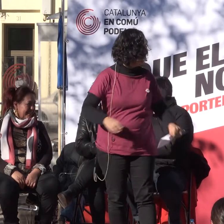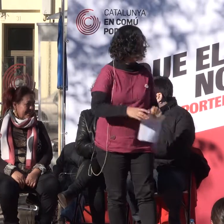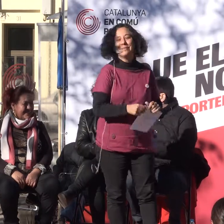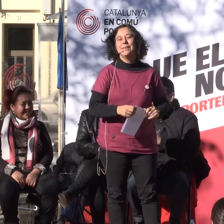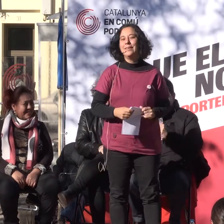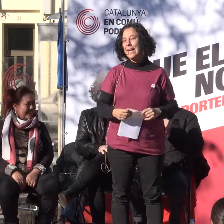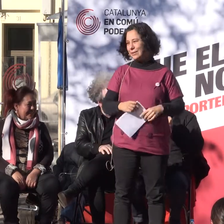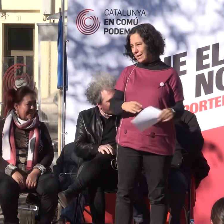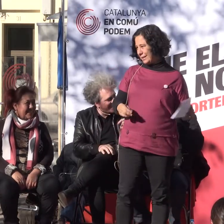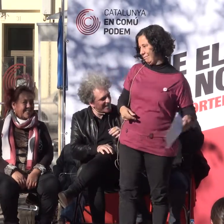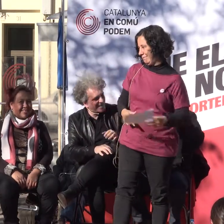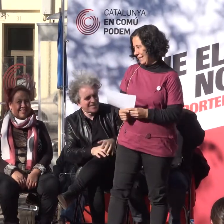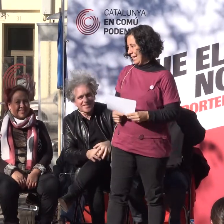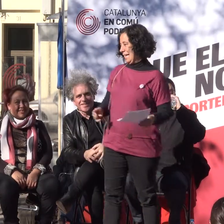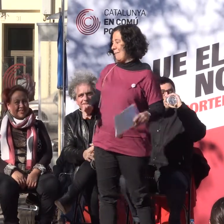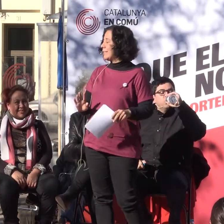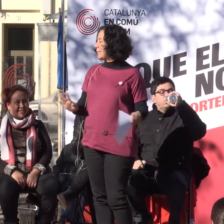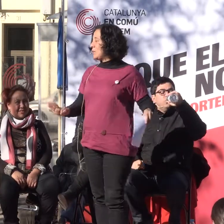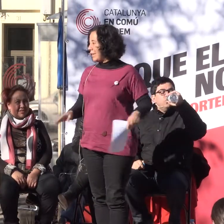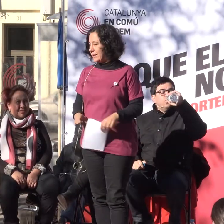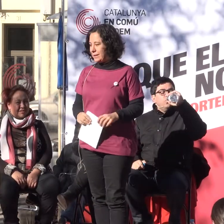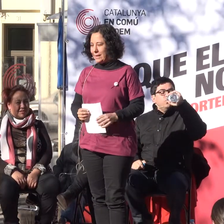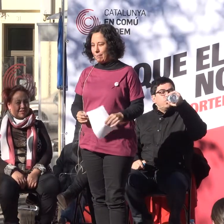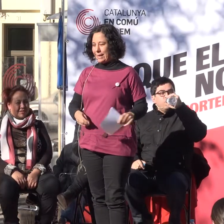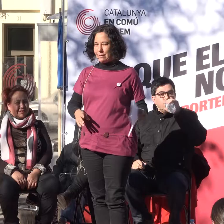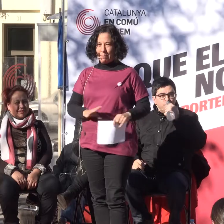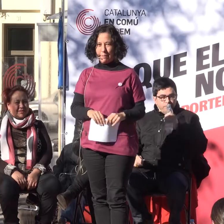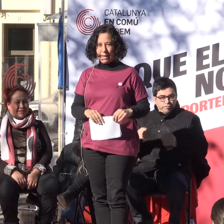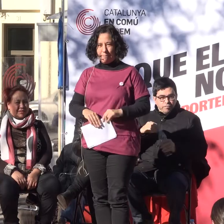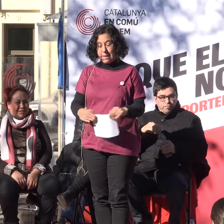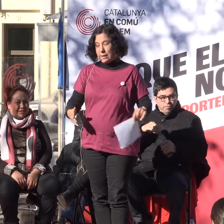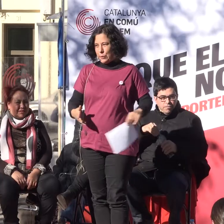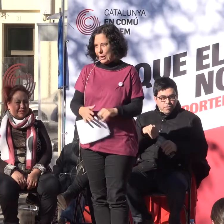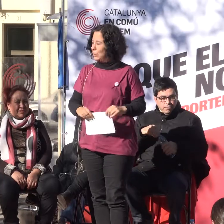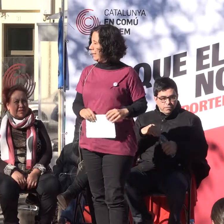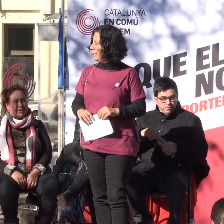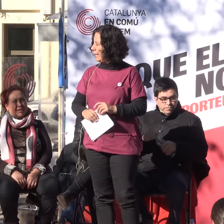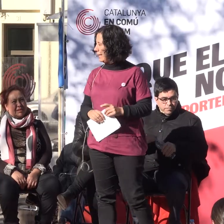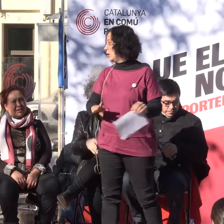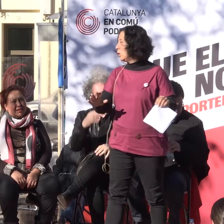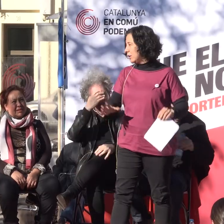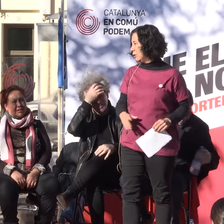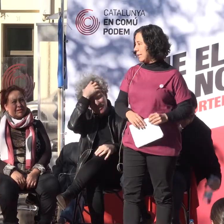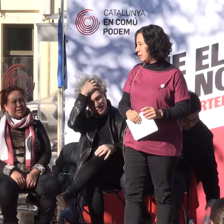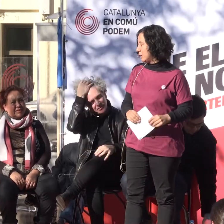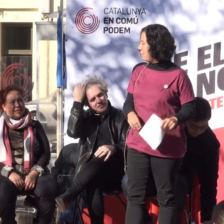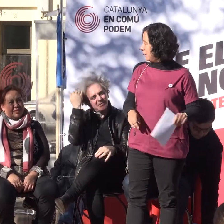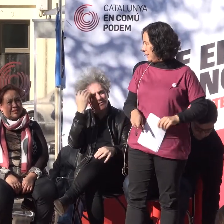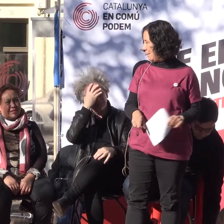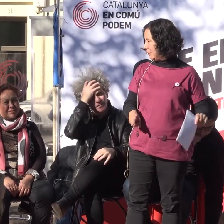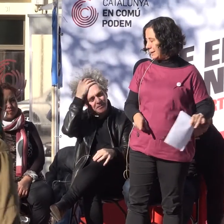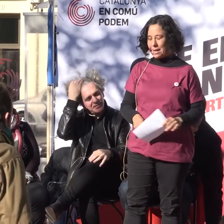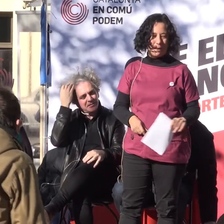bueno hola a todas la verdad es que os tengo que decir que para hacer mi primera campaña electoral como candidata de todos los actos de